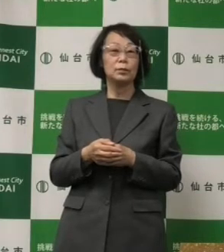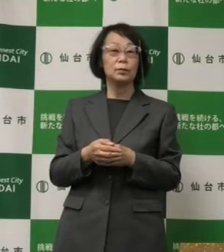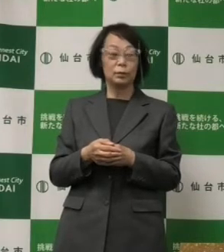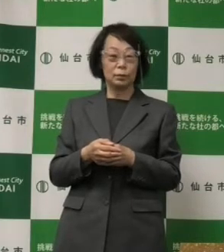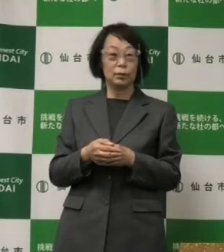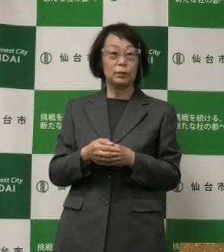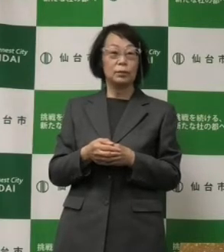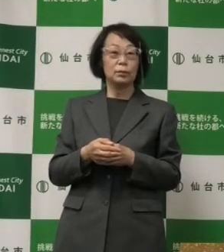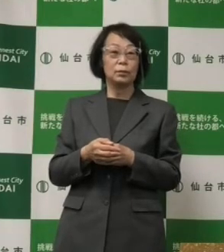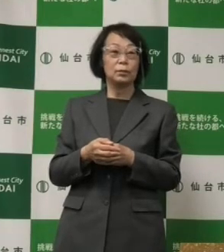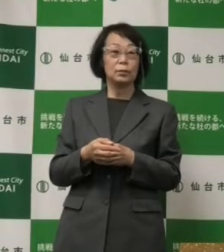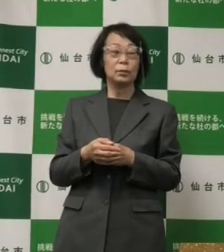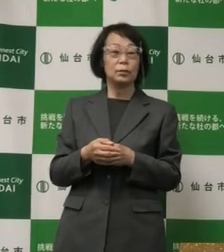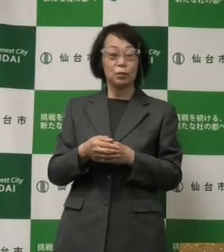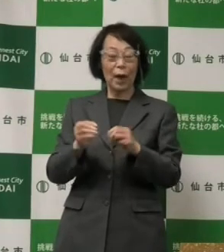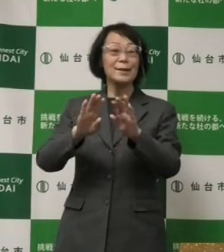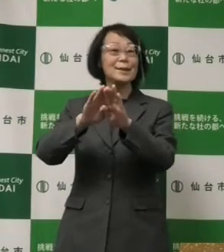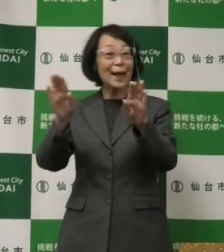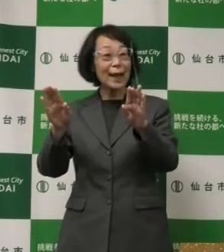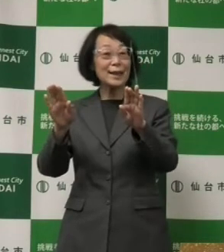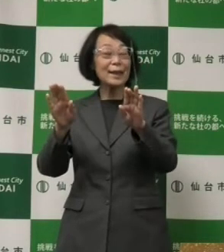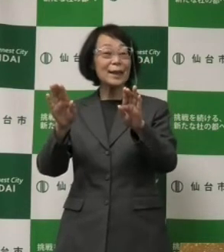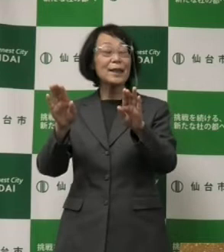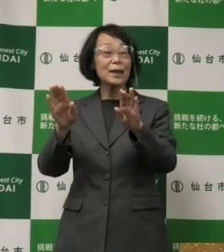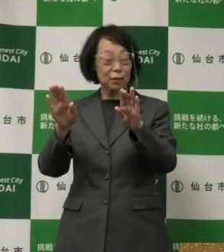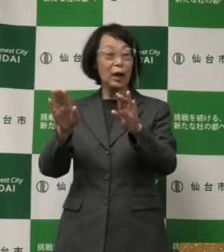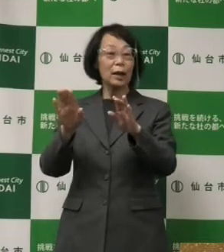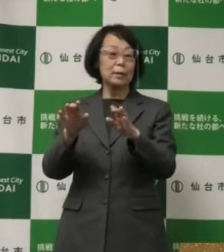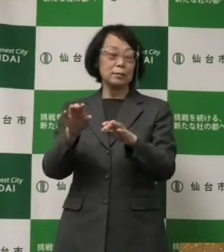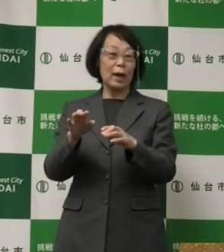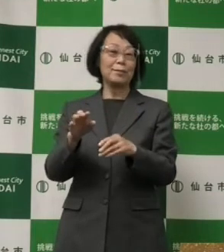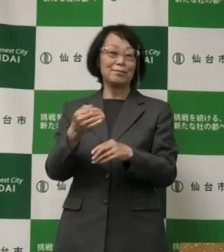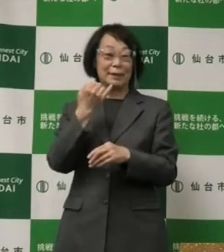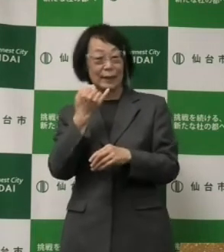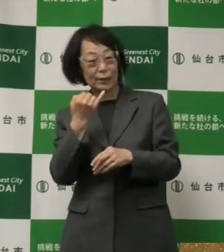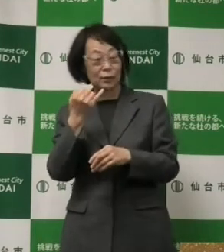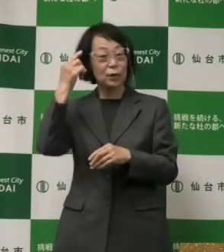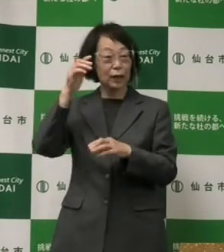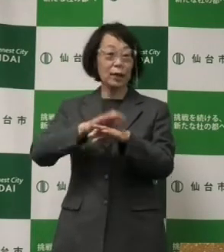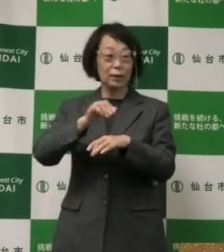再開自体は、再開を検討すること自体は、支持するというような認識でよろしいです